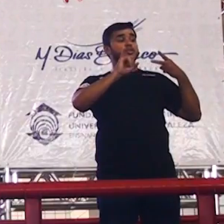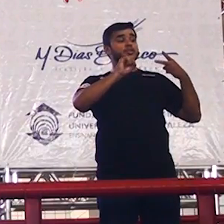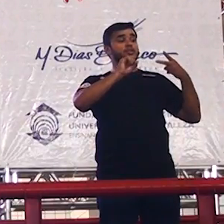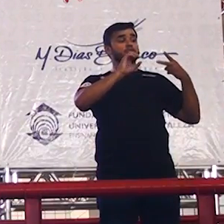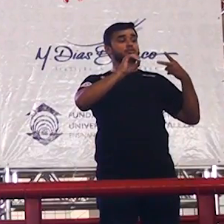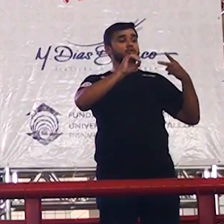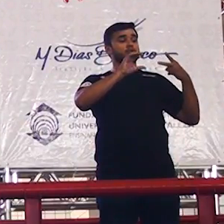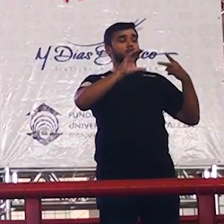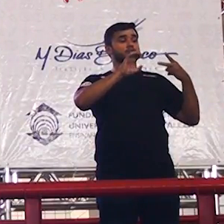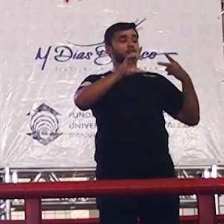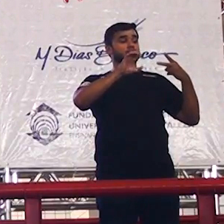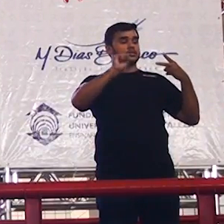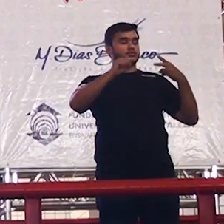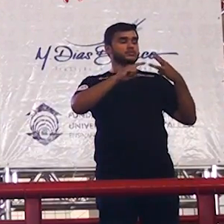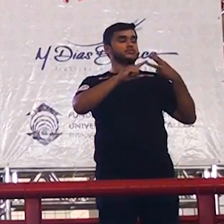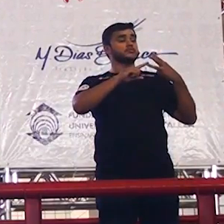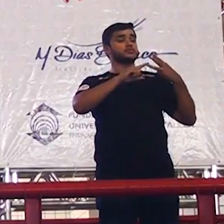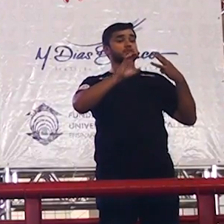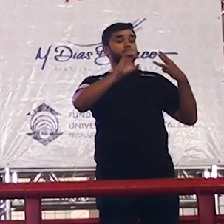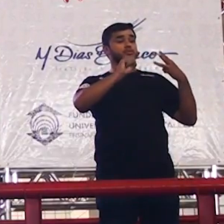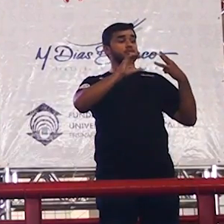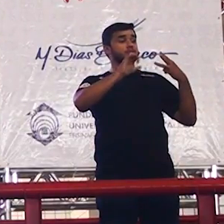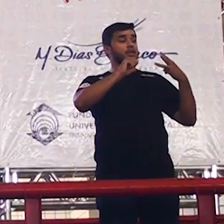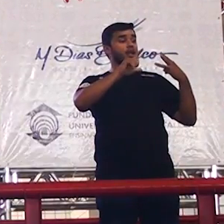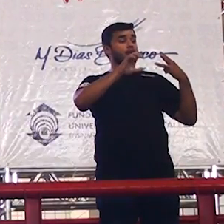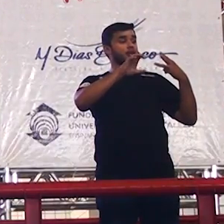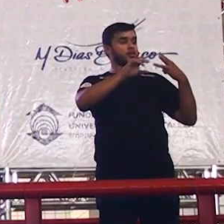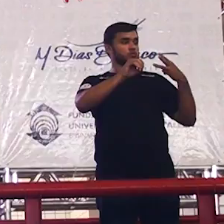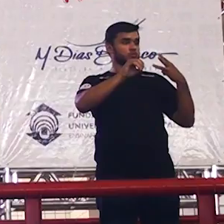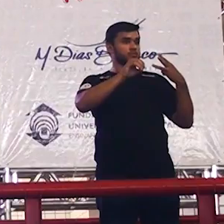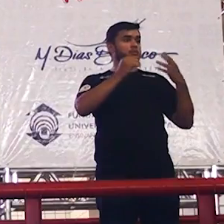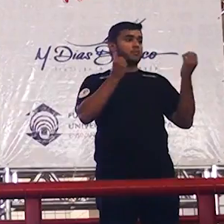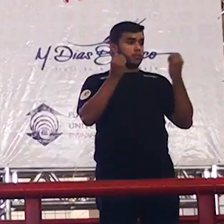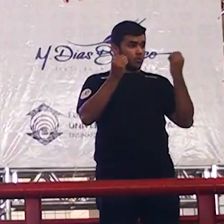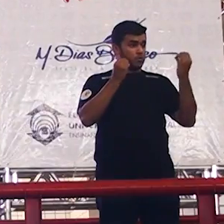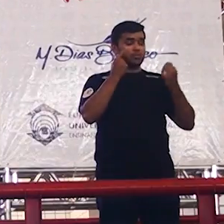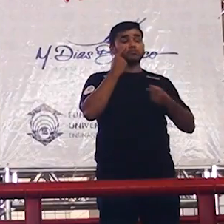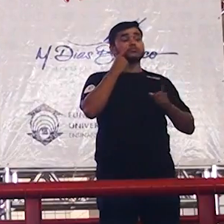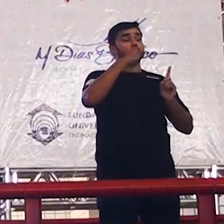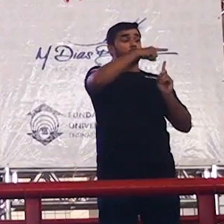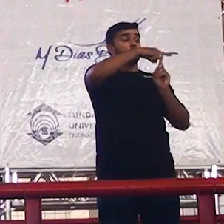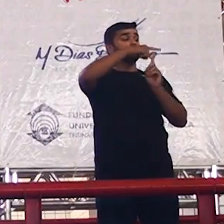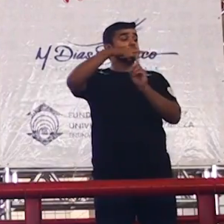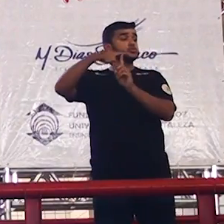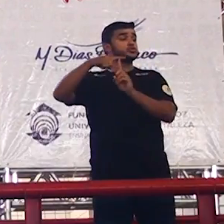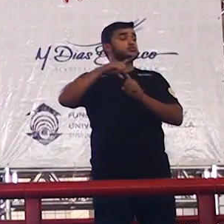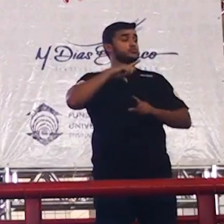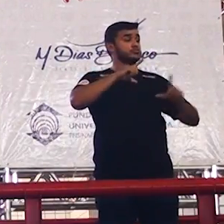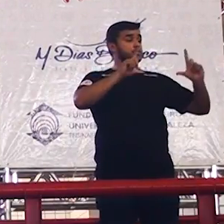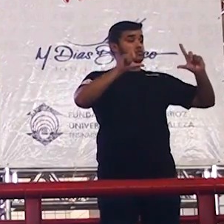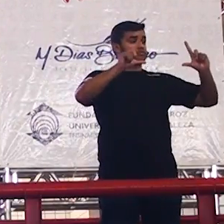escaleno, que é onde os 3 lados são diferentes. E você não tem a altura.